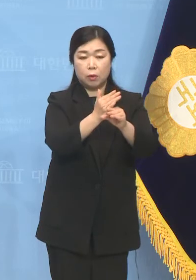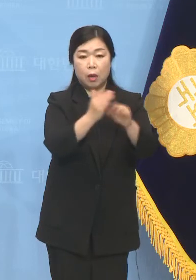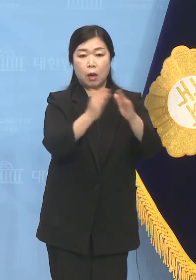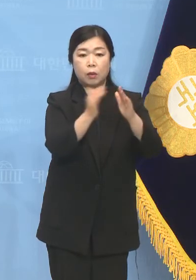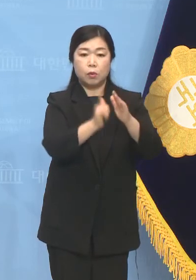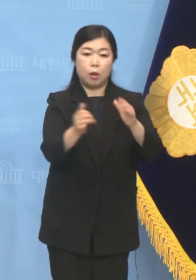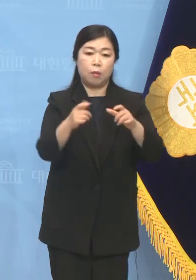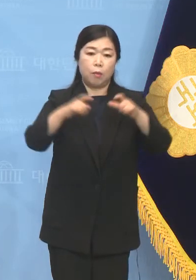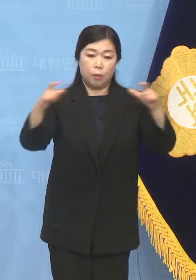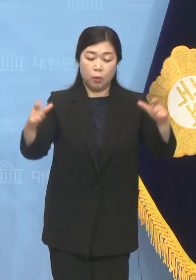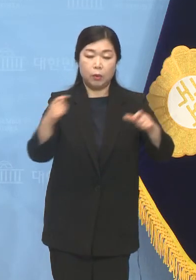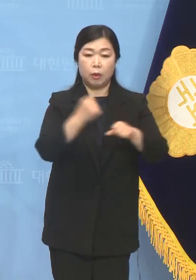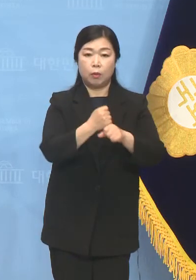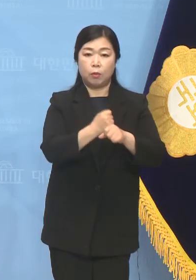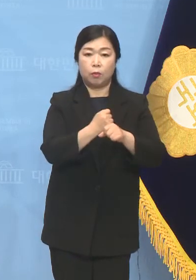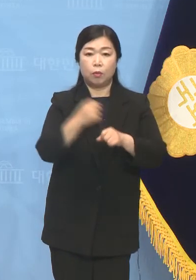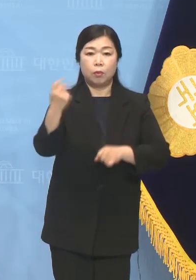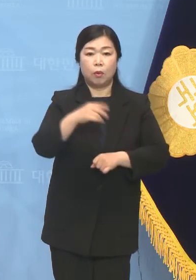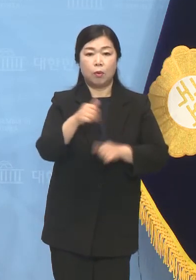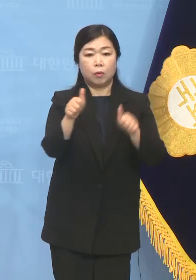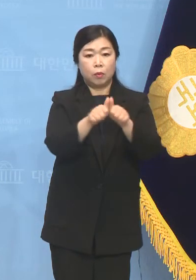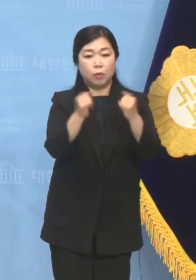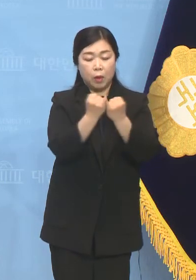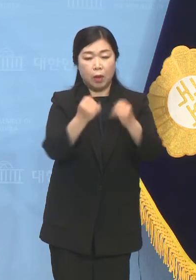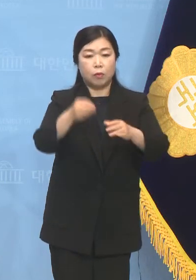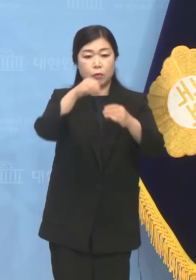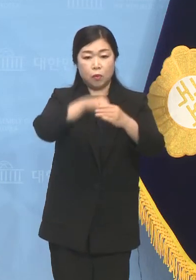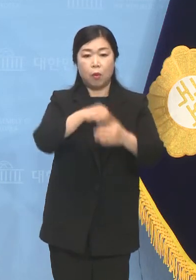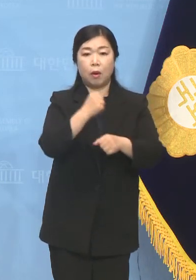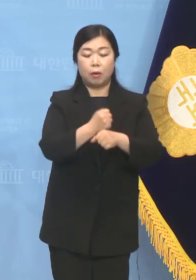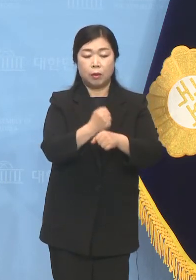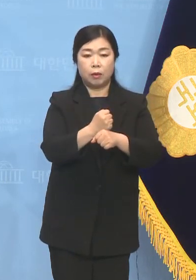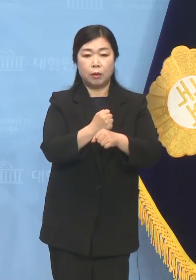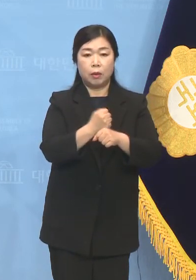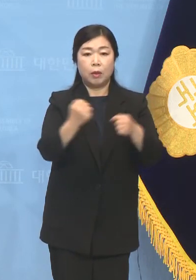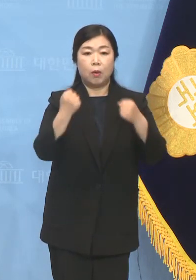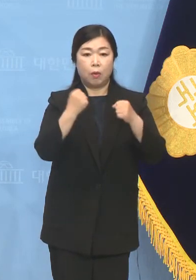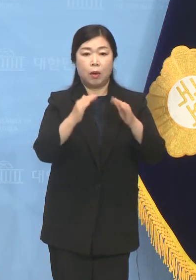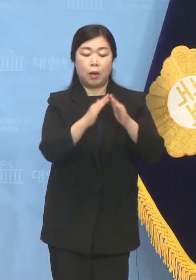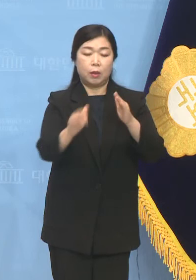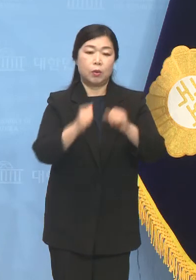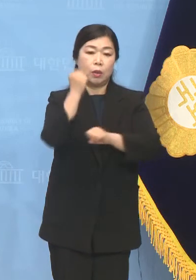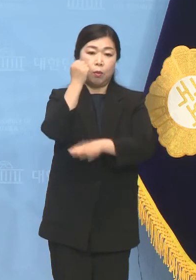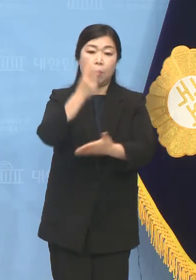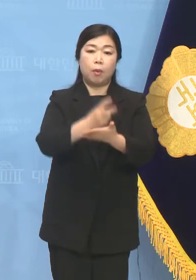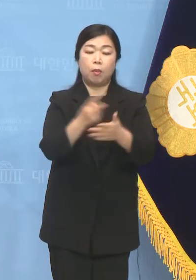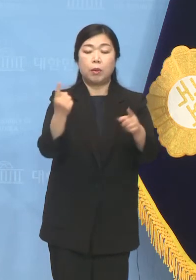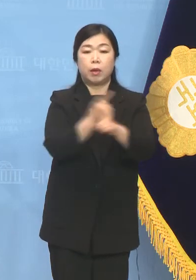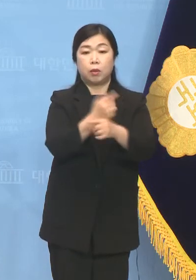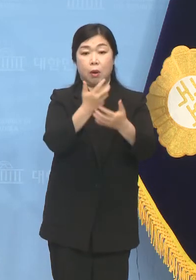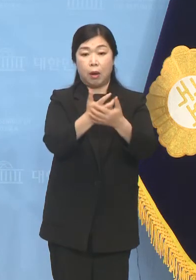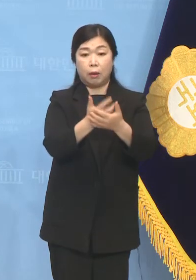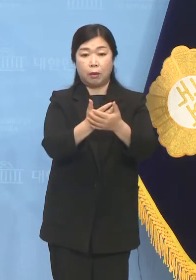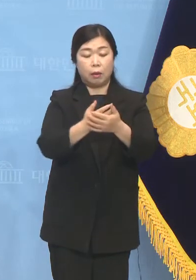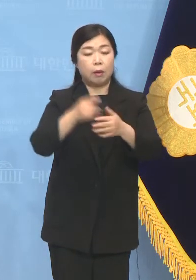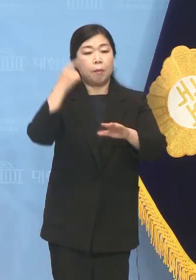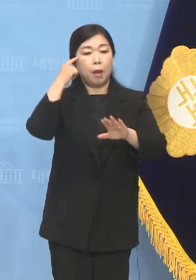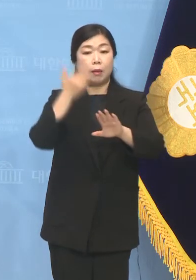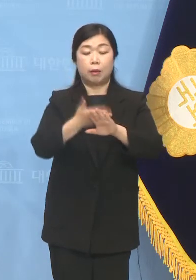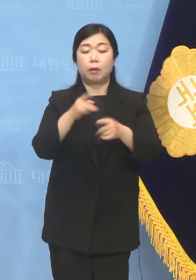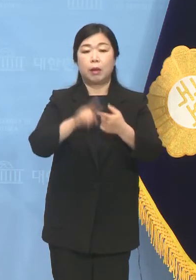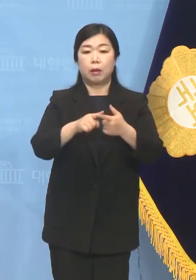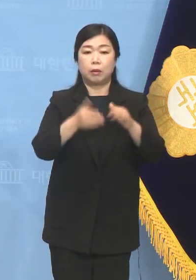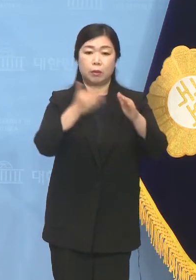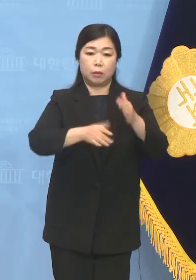가족의 범위를 확대하여 동성애를 수용하는 등의 내용을 담은 건강가정기본법 개정안 반대에 관한